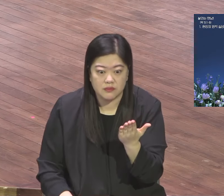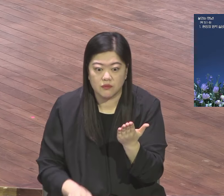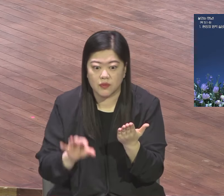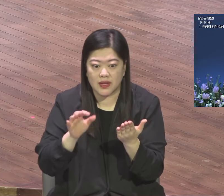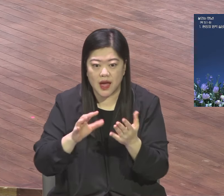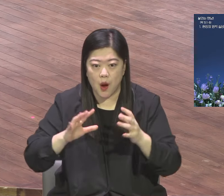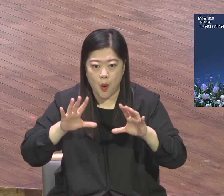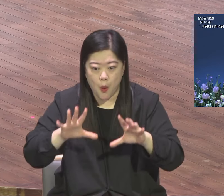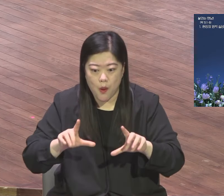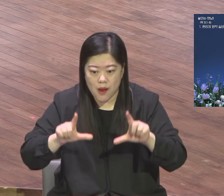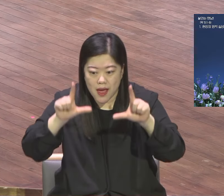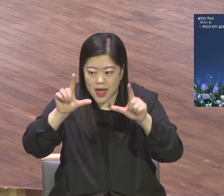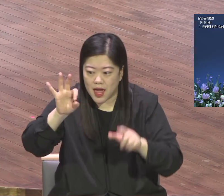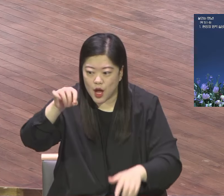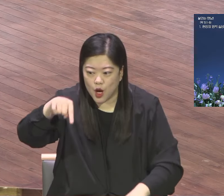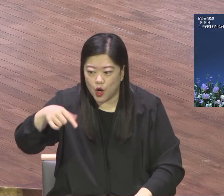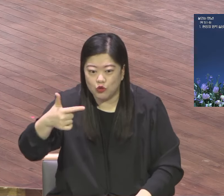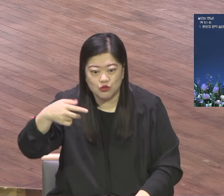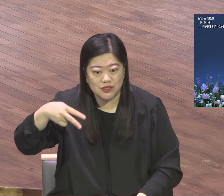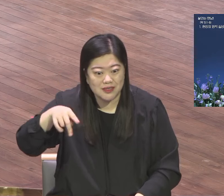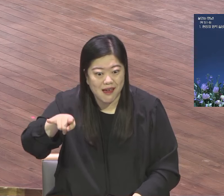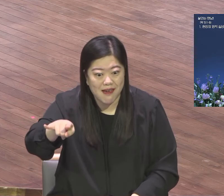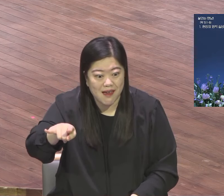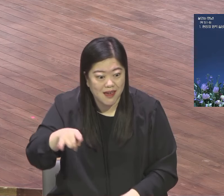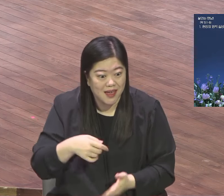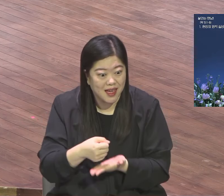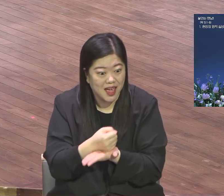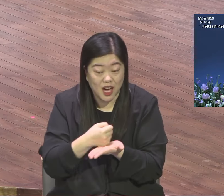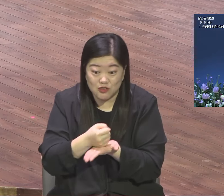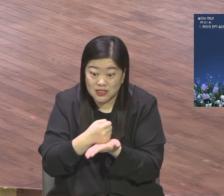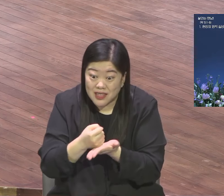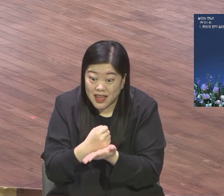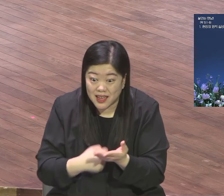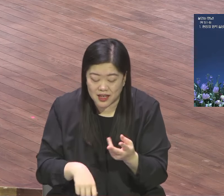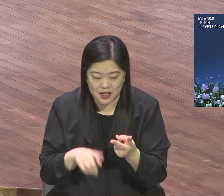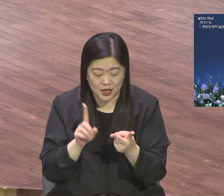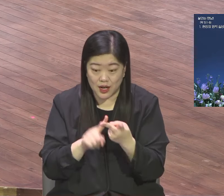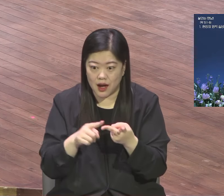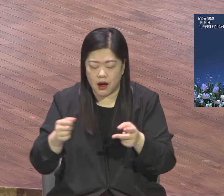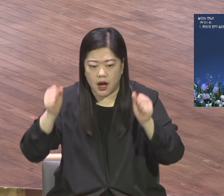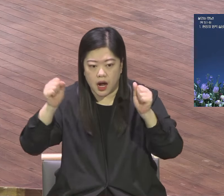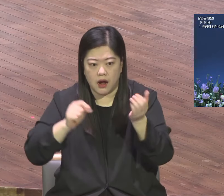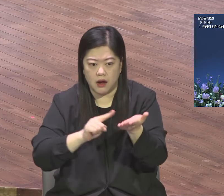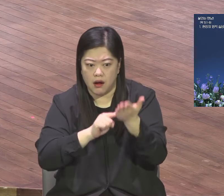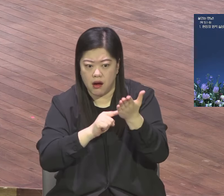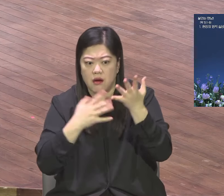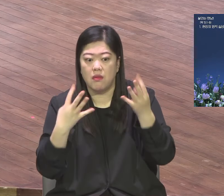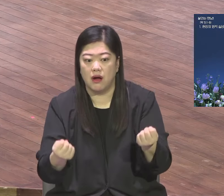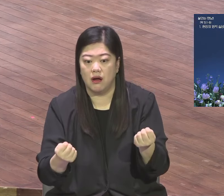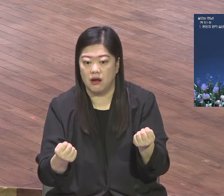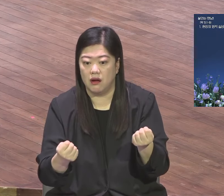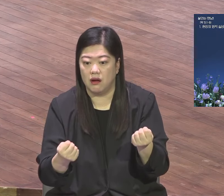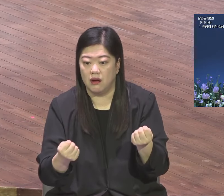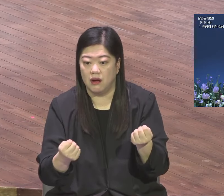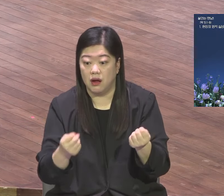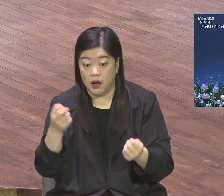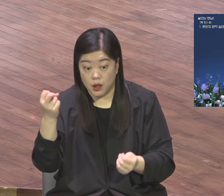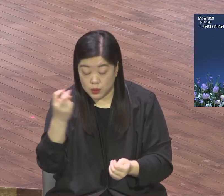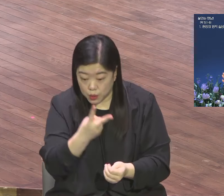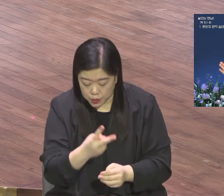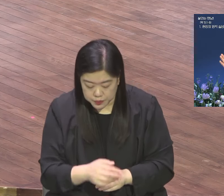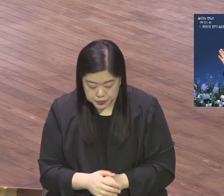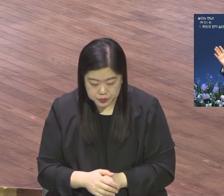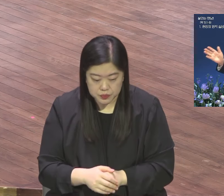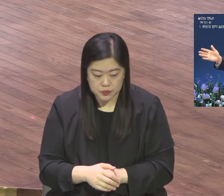연례 행사처럼 무슨 흥미거리처럼 방송을 하고 있지요. 참 안타깝지요. 그